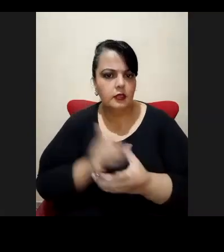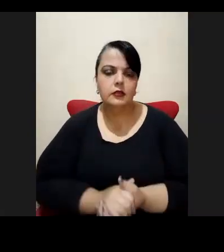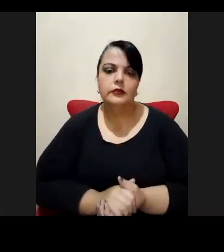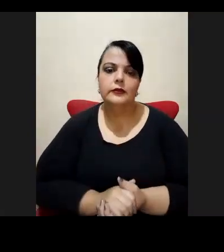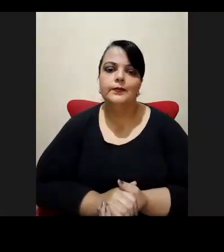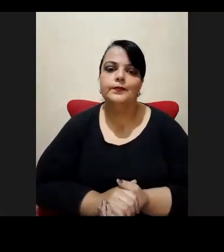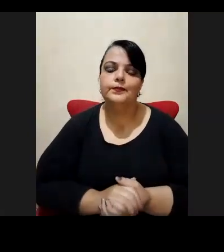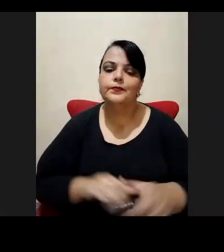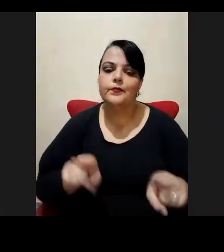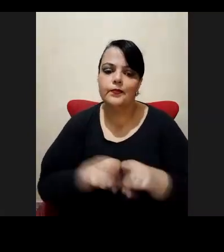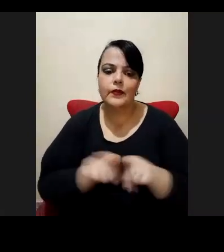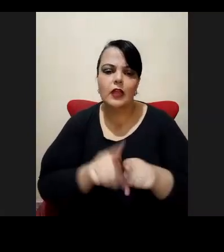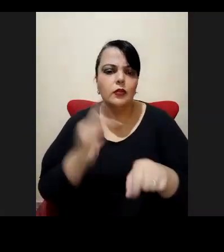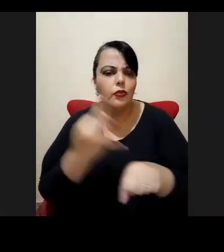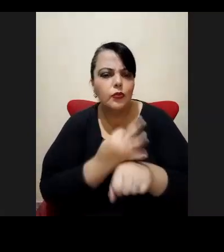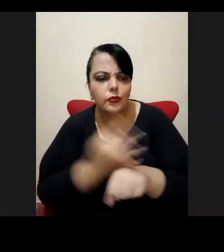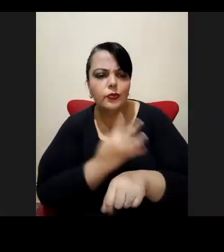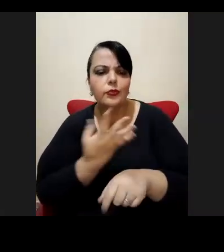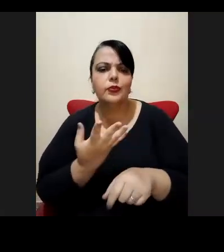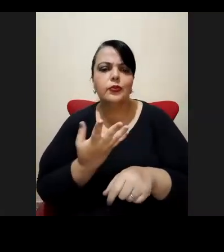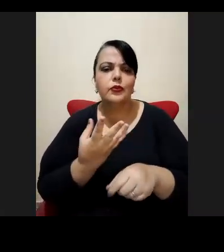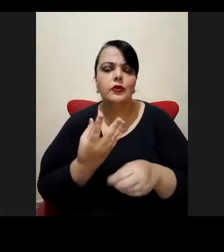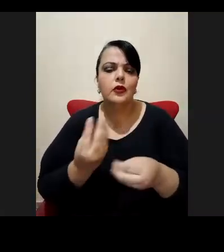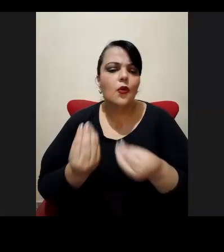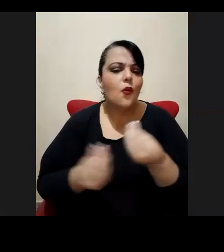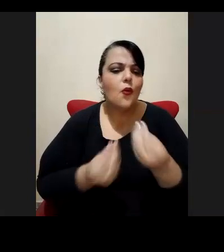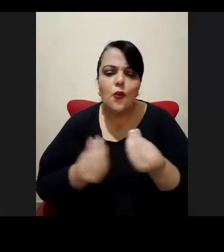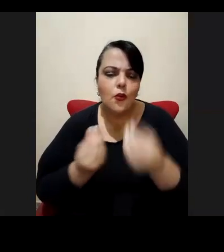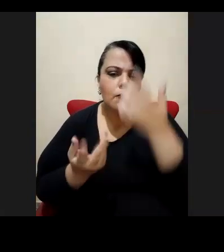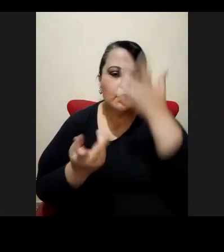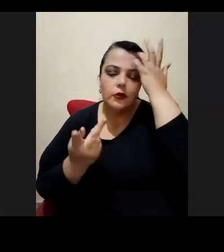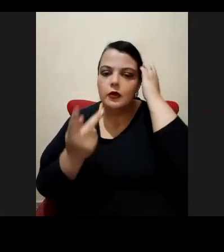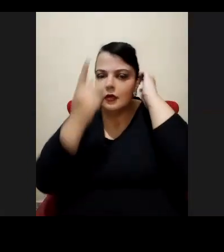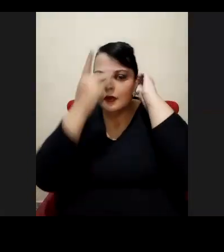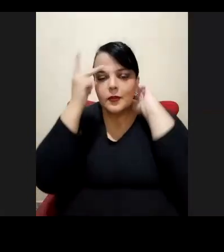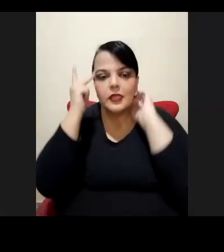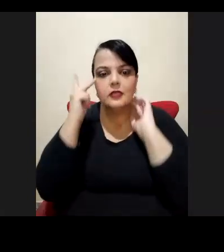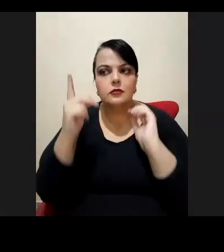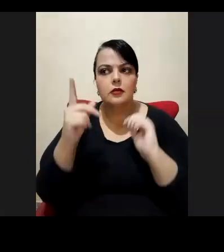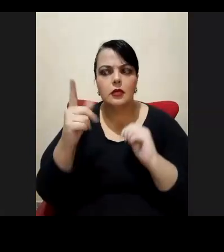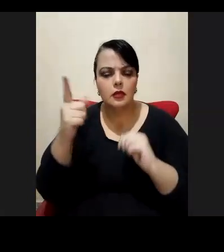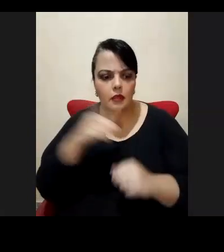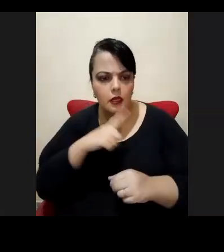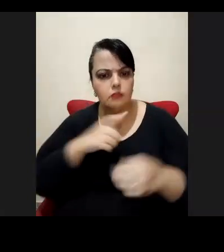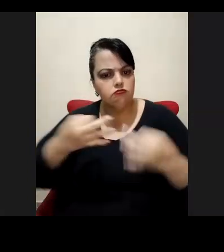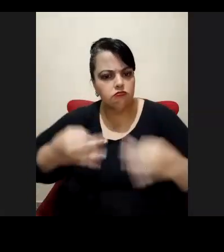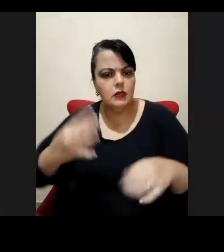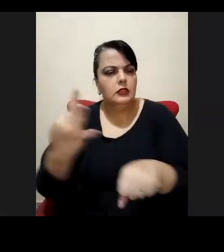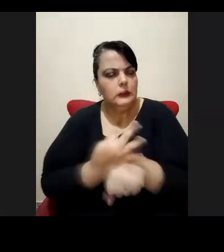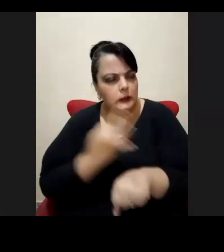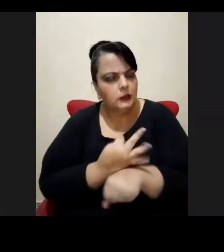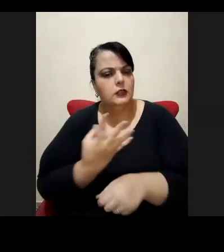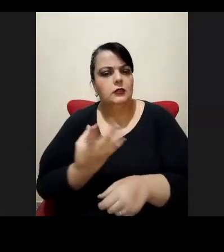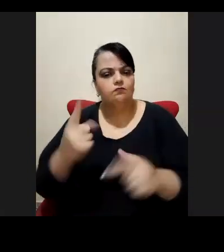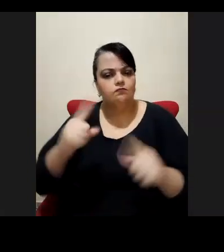que eu estava dizendo mais cedo, como é que a gente se constitui um sujeito com maior tolerância à frustração? Quando a